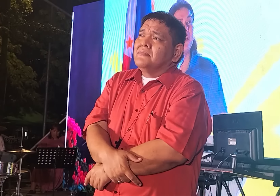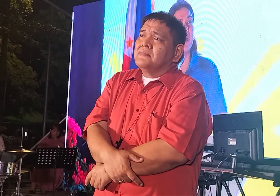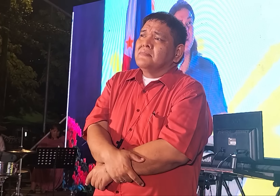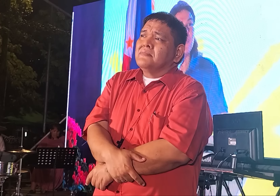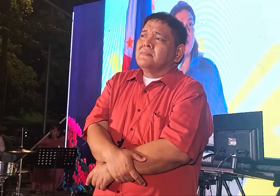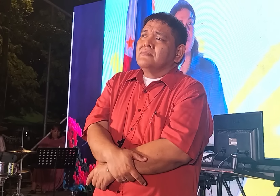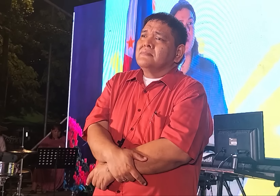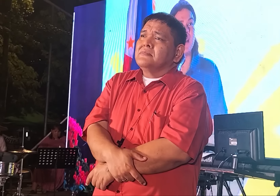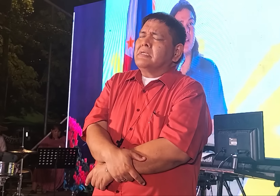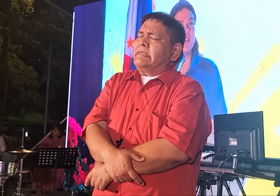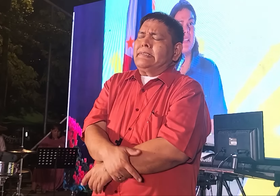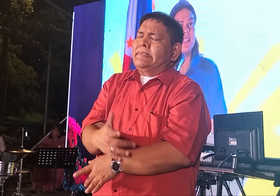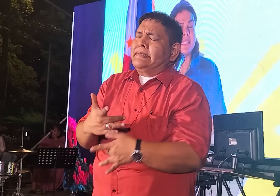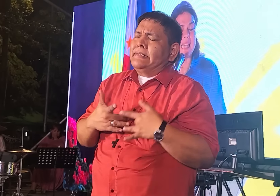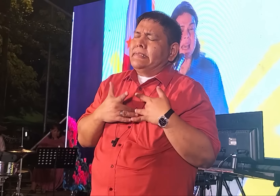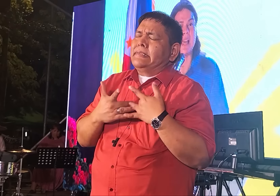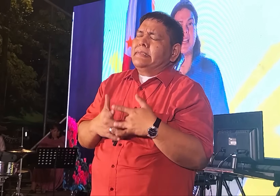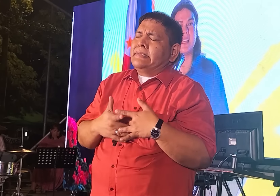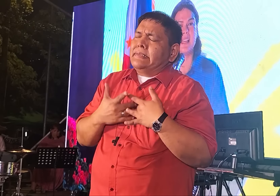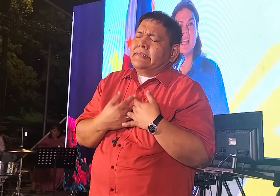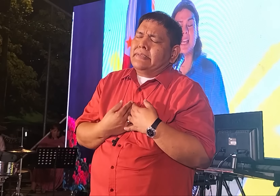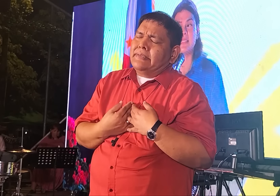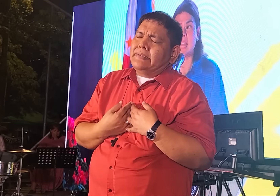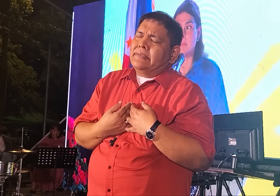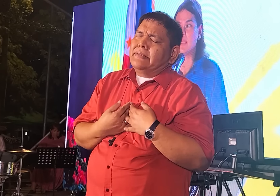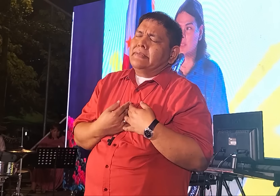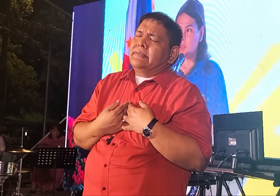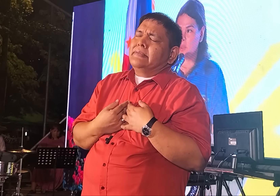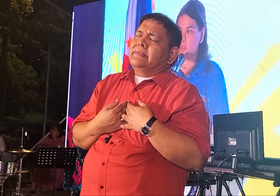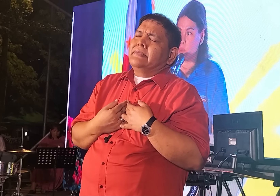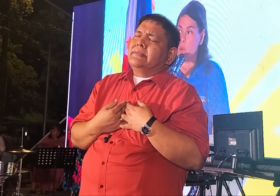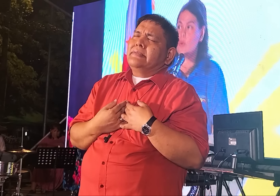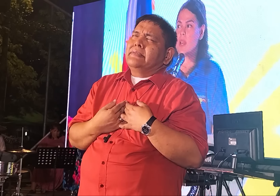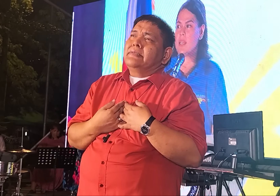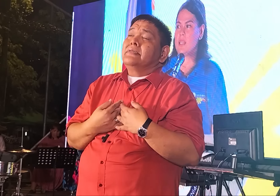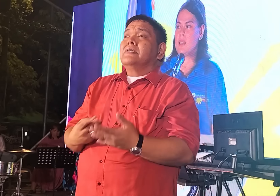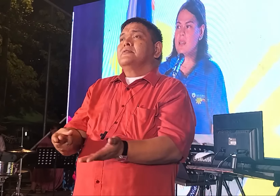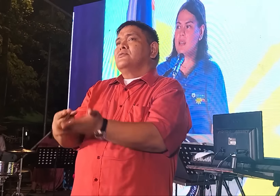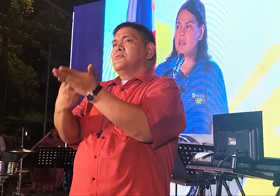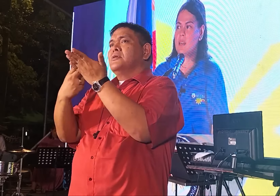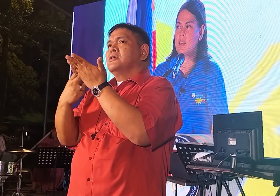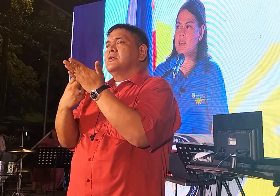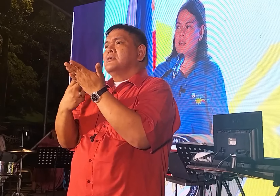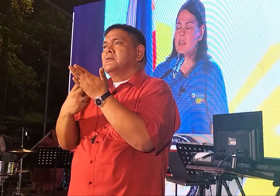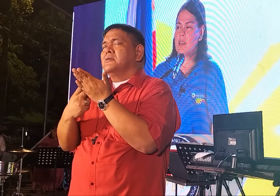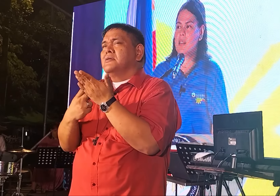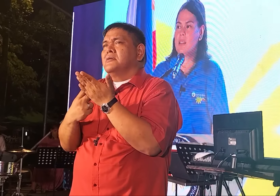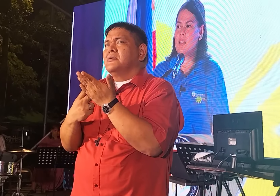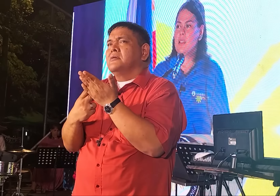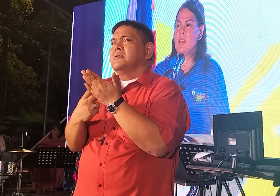Yun ang kawawa. Sila ang dapat tulungan.